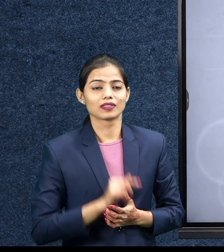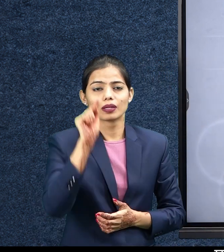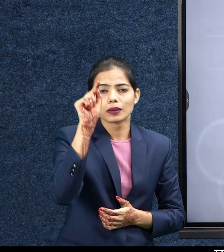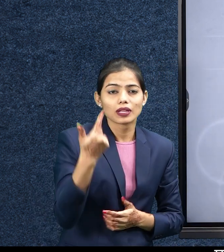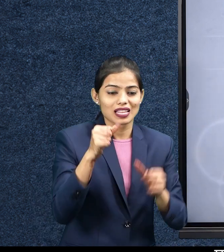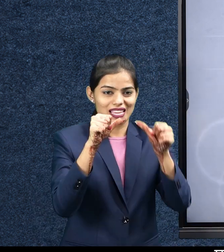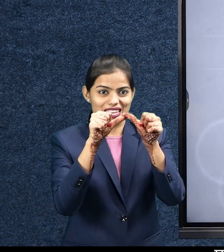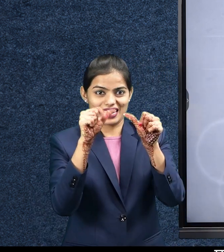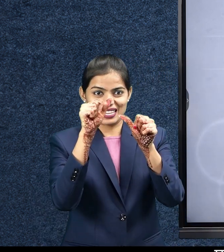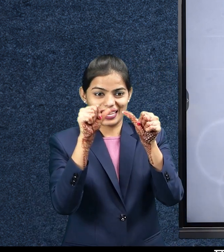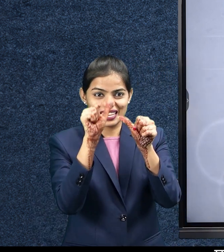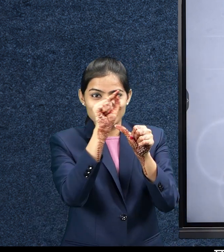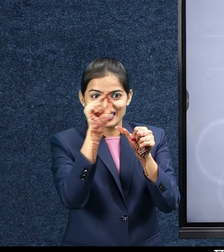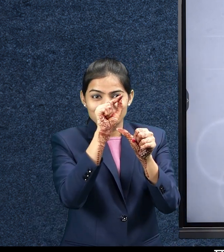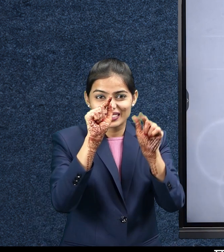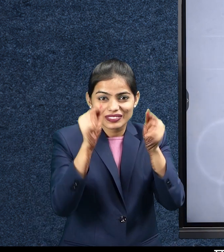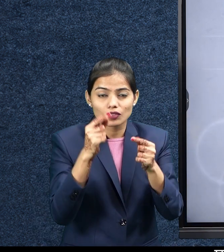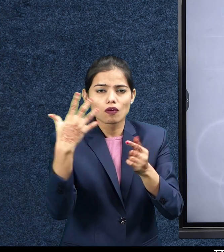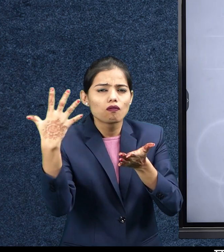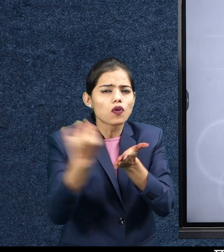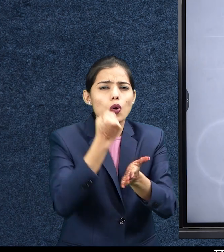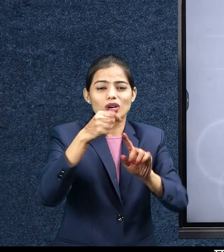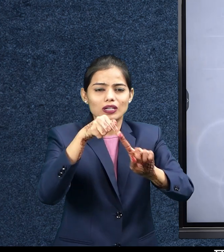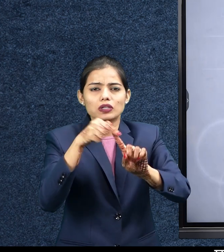घटना 4 पांढरा संगमरवर न मिळणे.